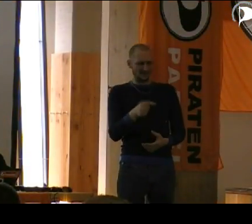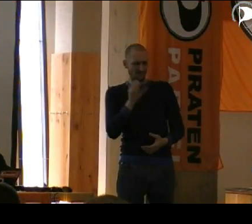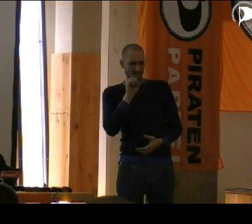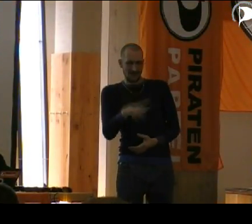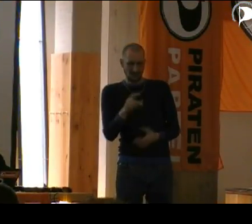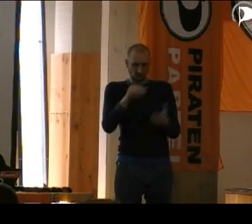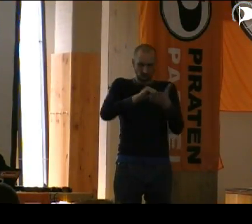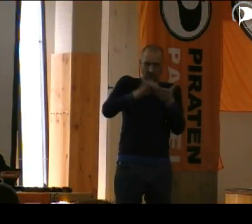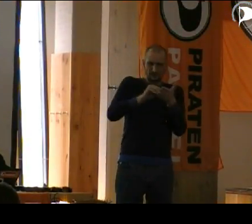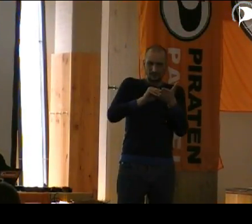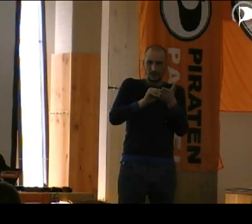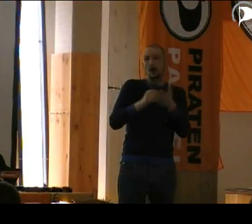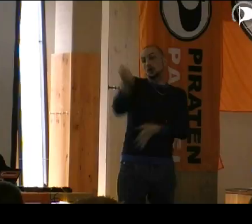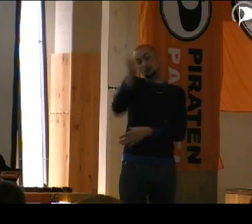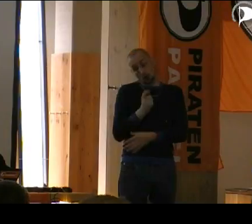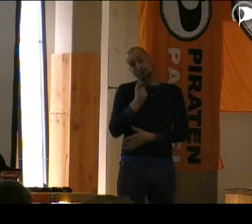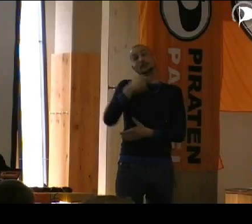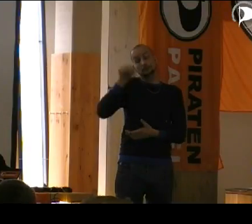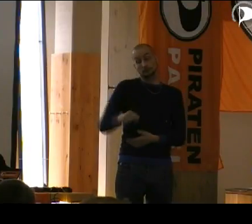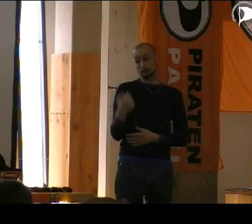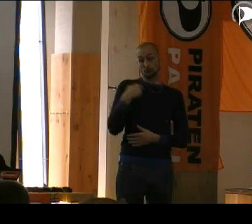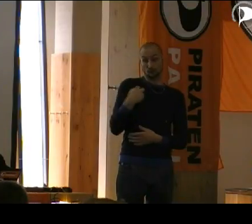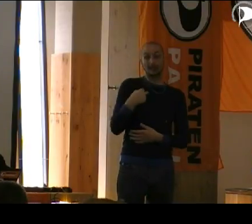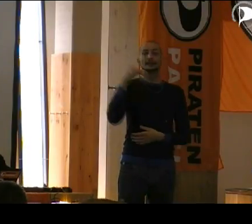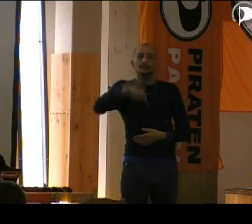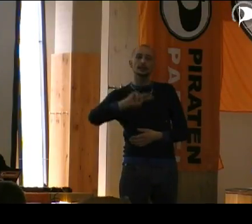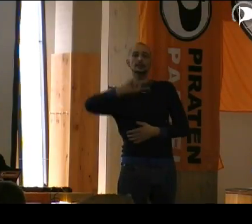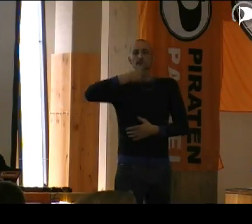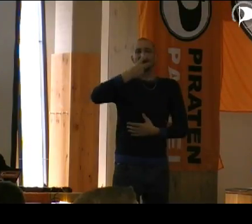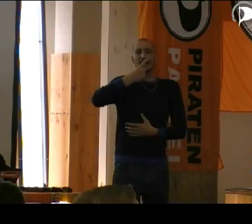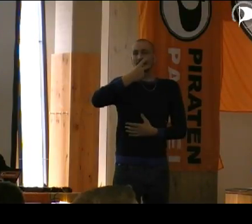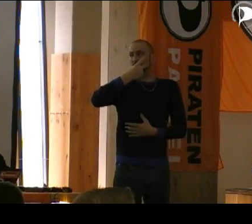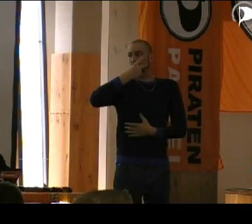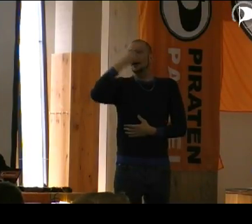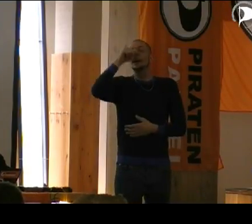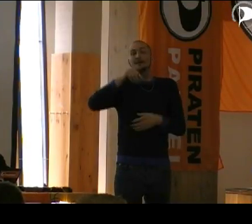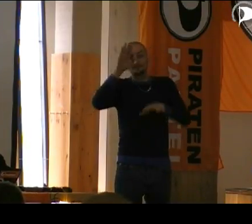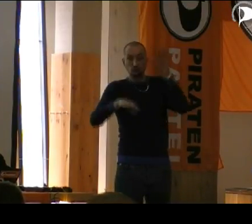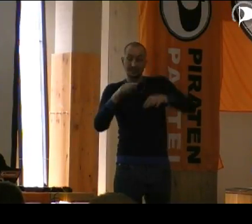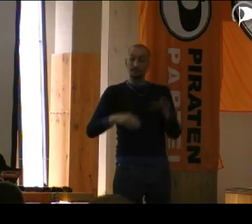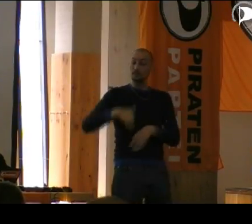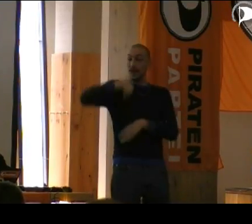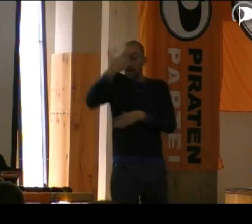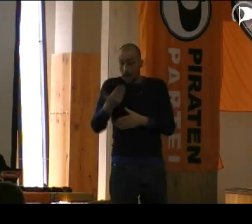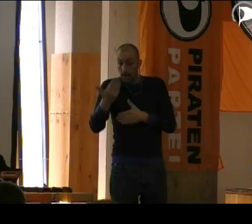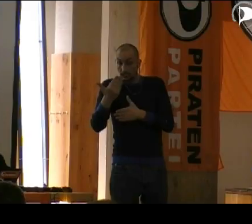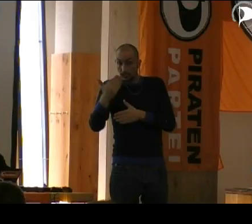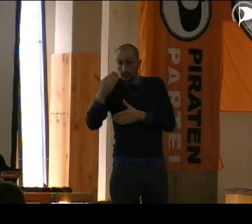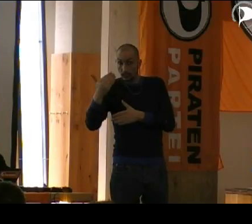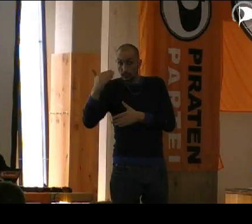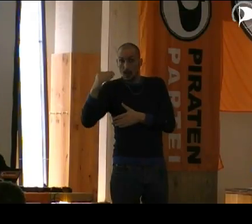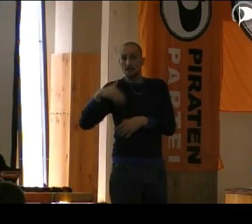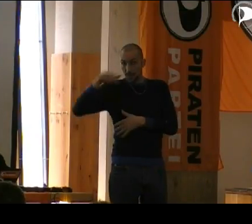ganz wichtig die zweite ist wir haben versucht er zu helfen erstens ist die